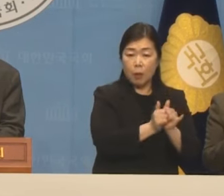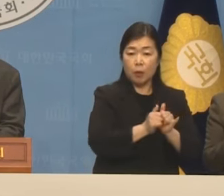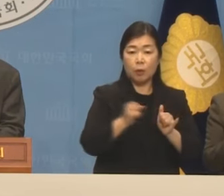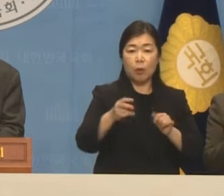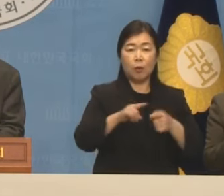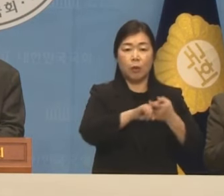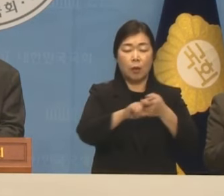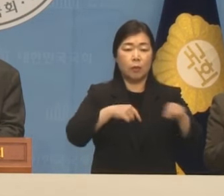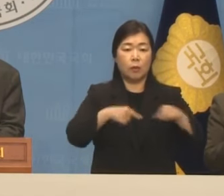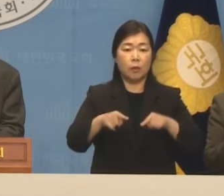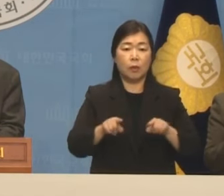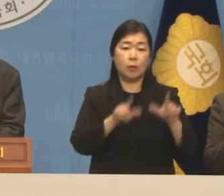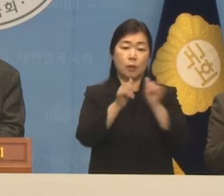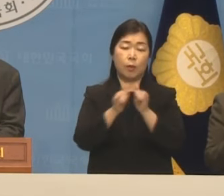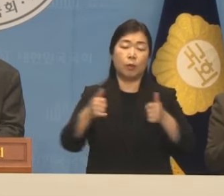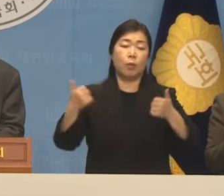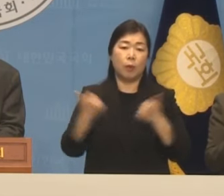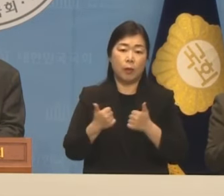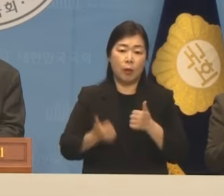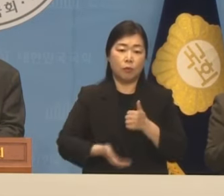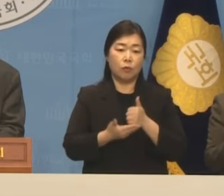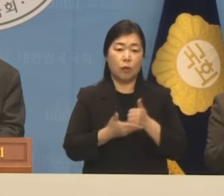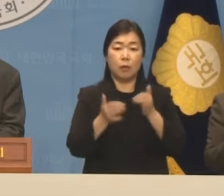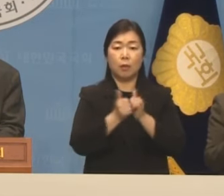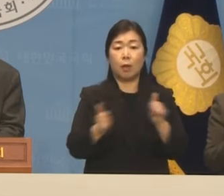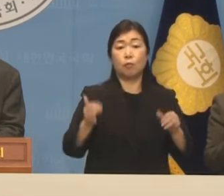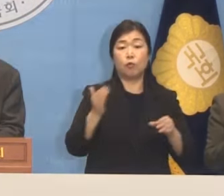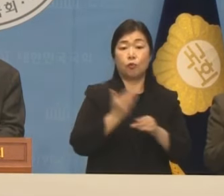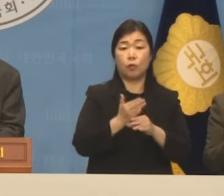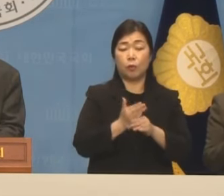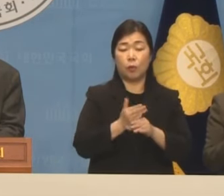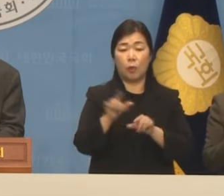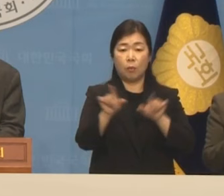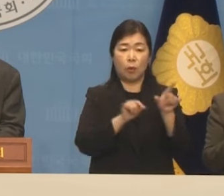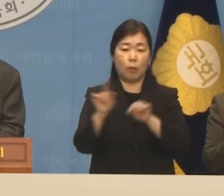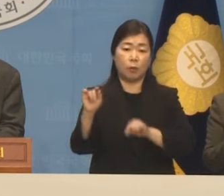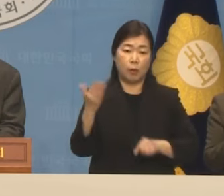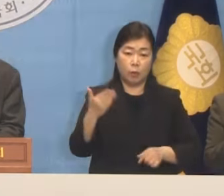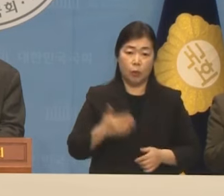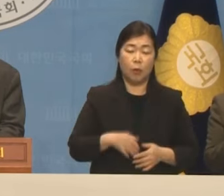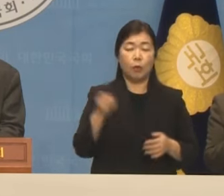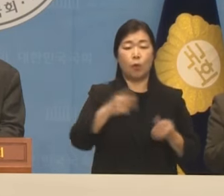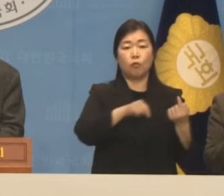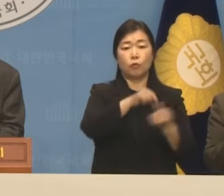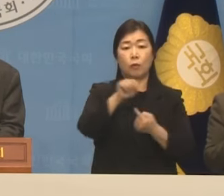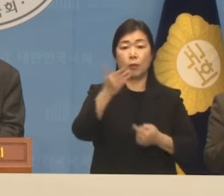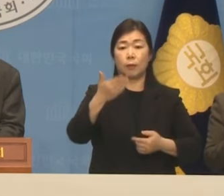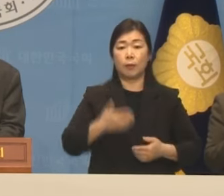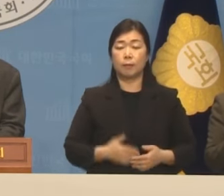연합정치 시민회의가 추천한 인사를 중심으로 구성되고 운영된다.